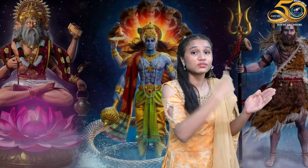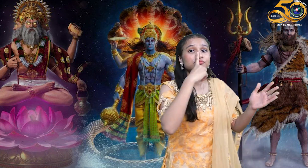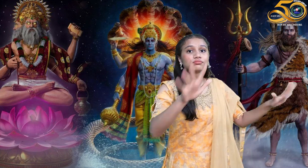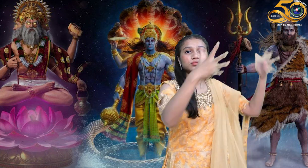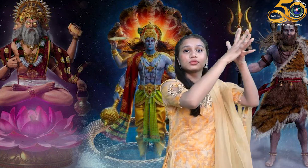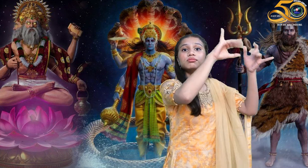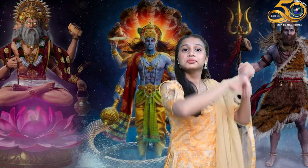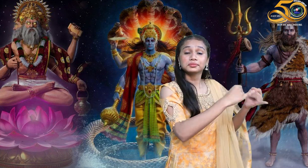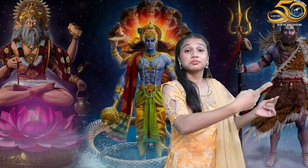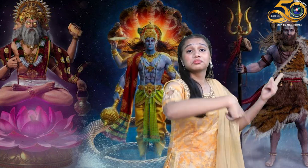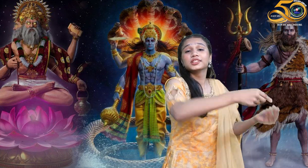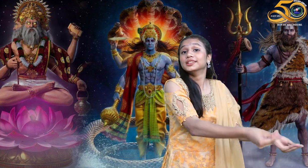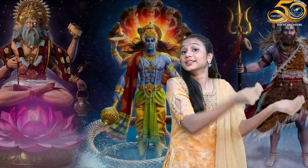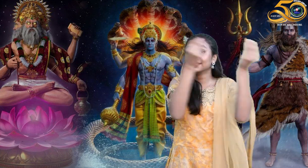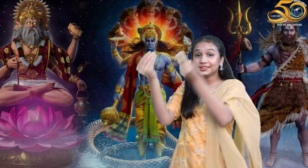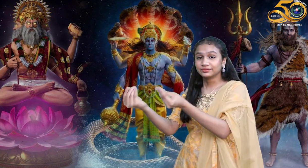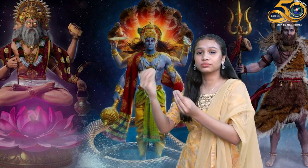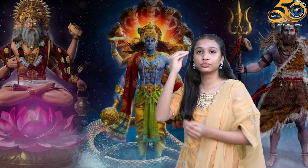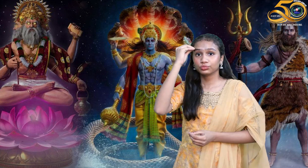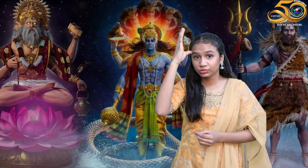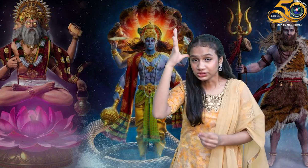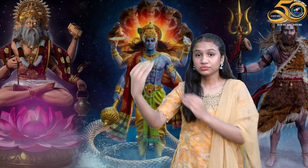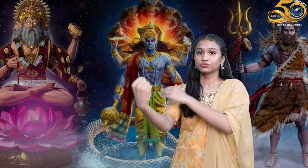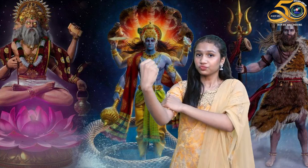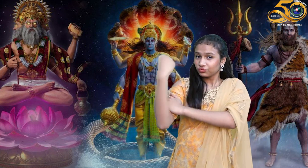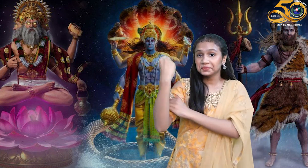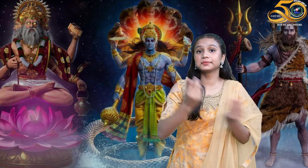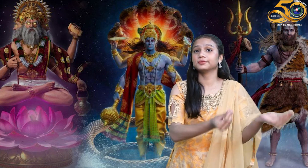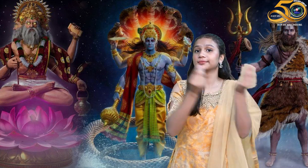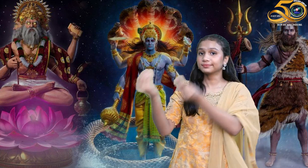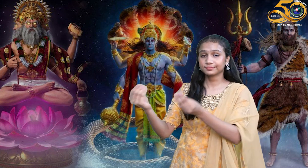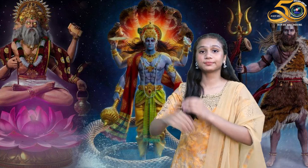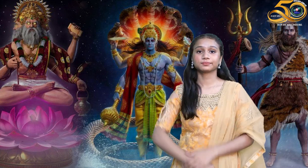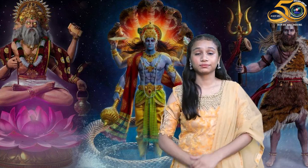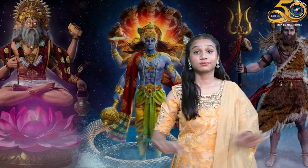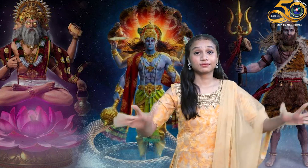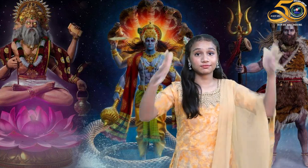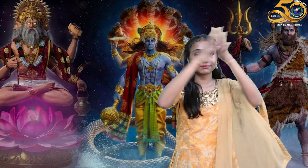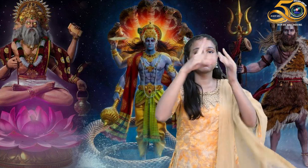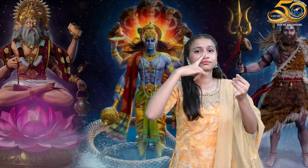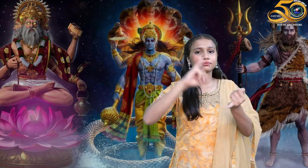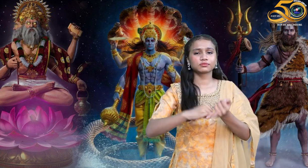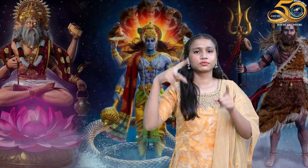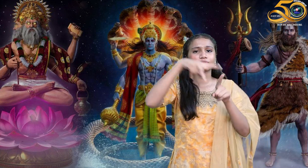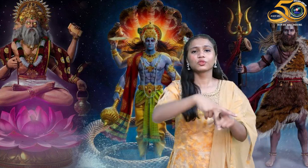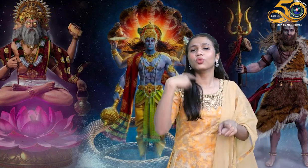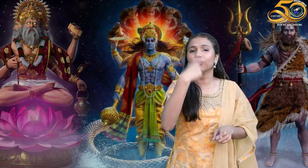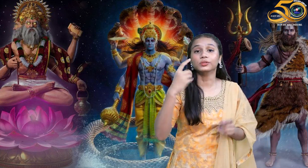किया जाता है माशेल पुत्री उन्हें बुध्धी और बल प्रदान करती है माशेल पुत्री की सवारी